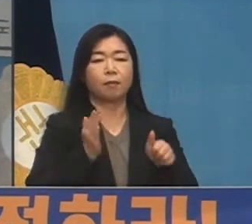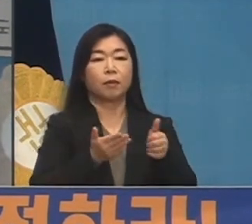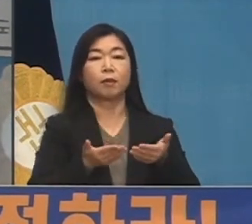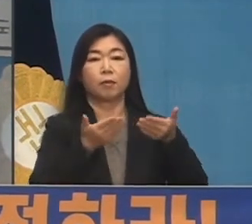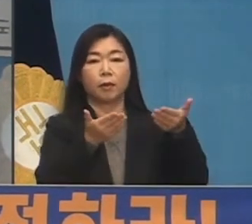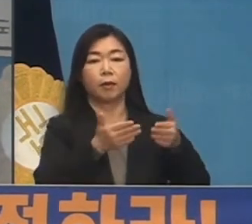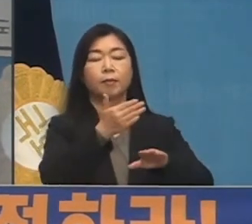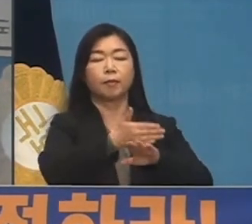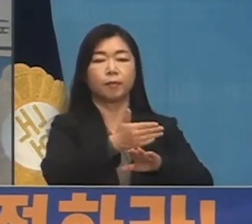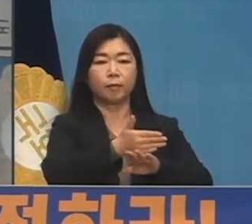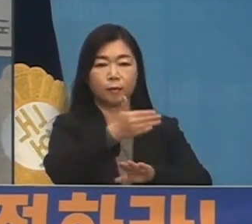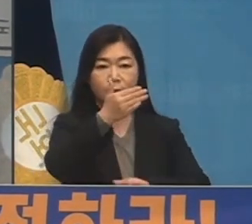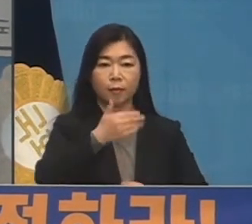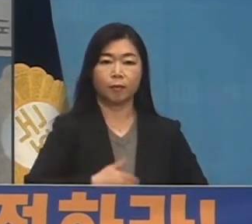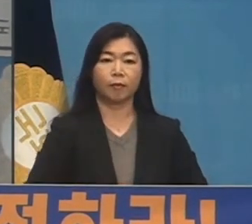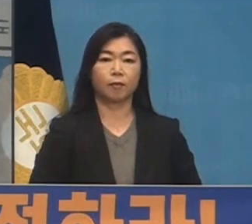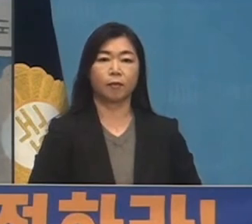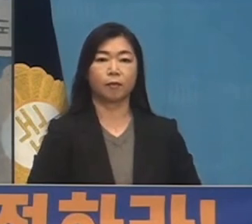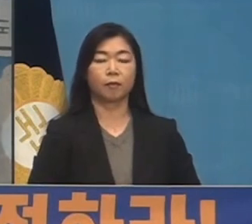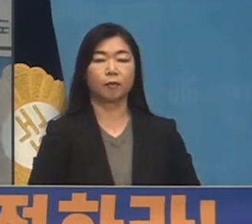촉구합니다. 감사합니다.